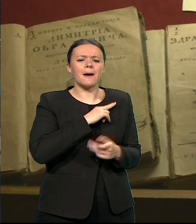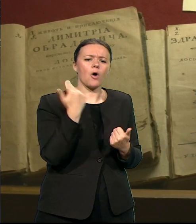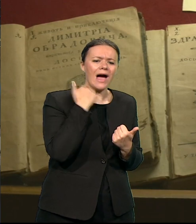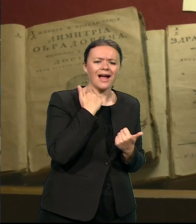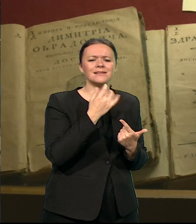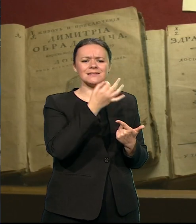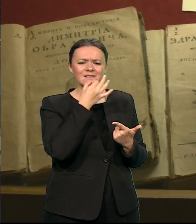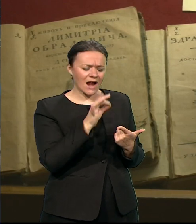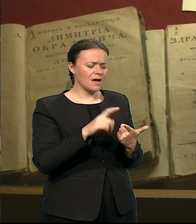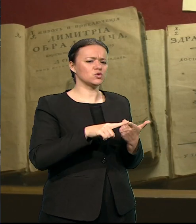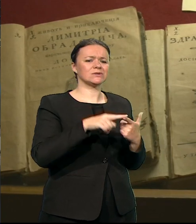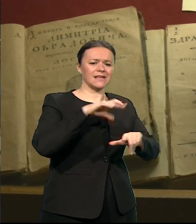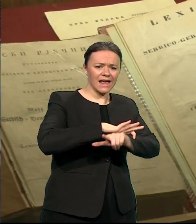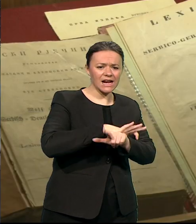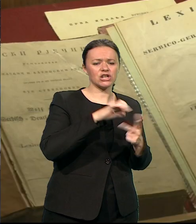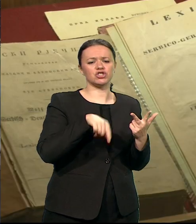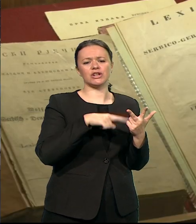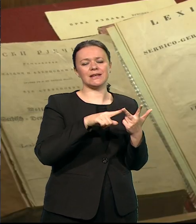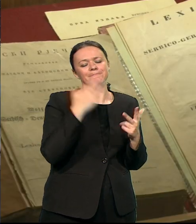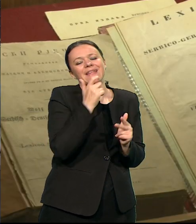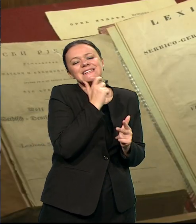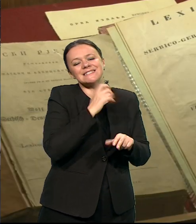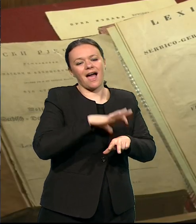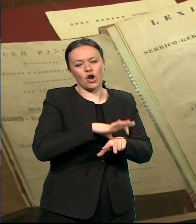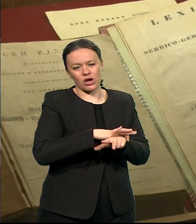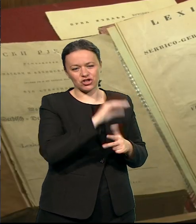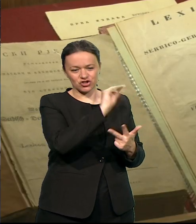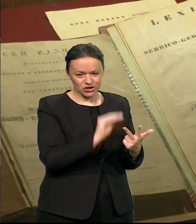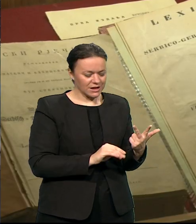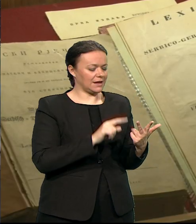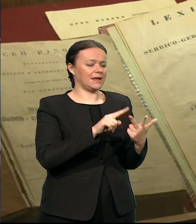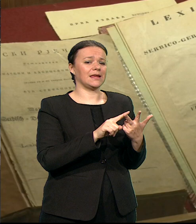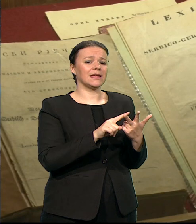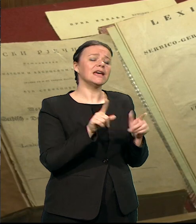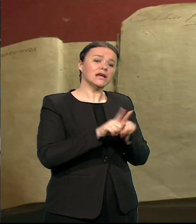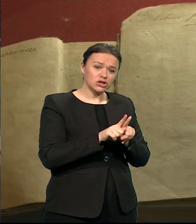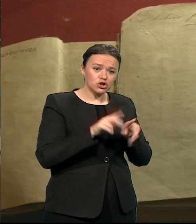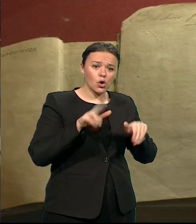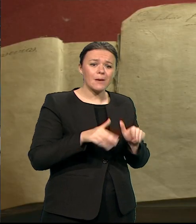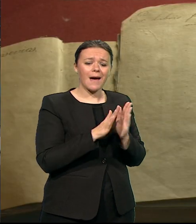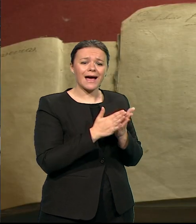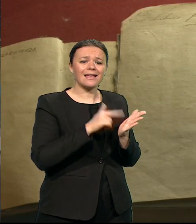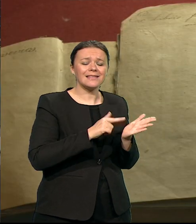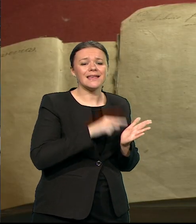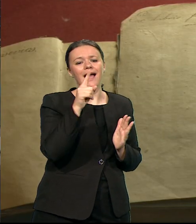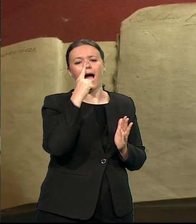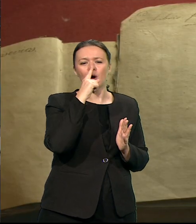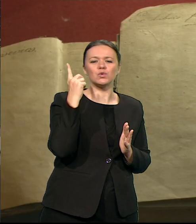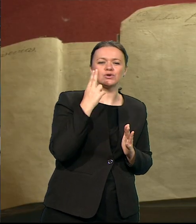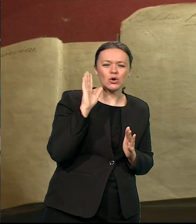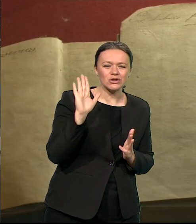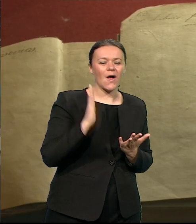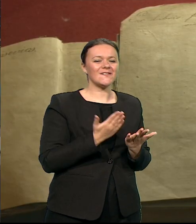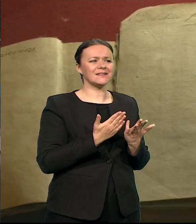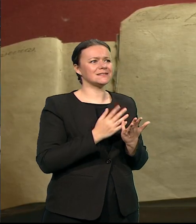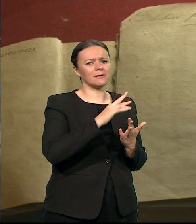engleskom, francuskom, na grčkom, u stvari starogrčkom, mali broj knjiga je i na rusko-slovenskom i na mnogim